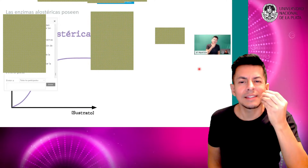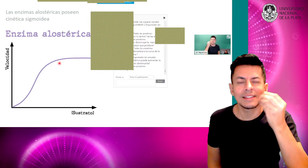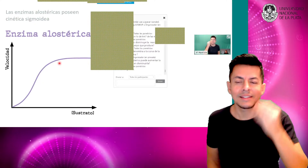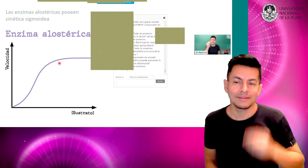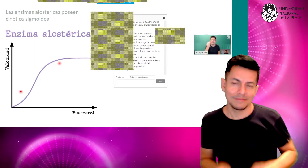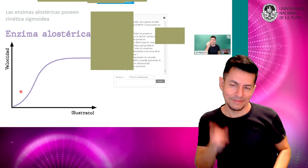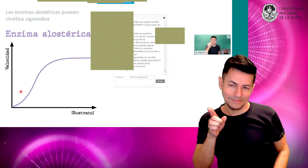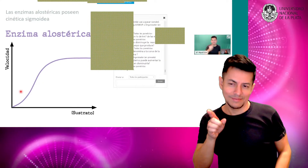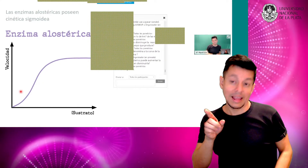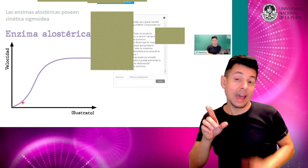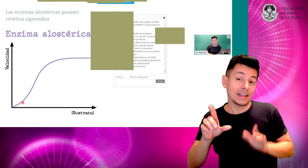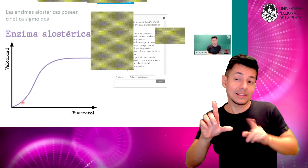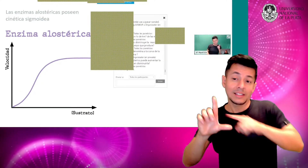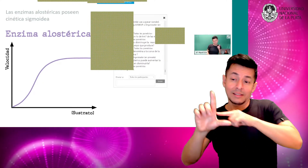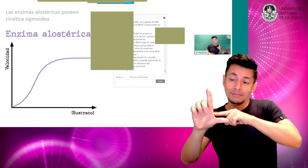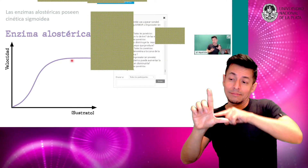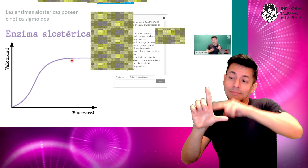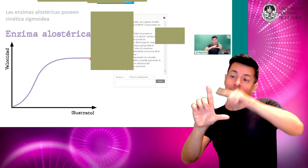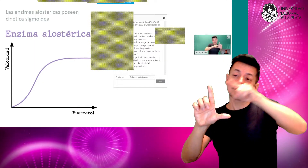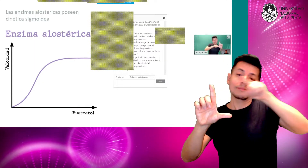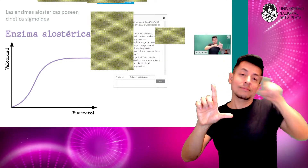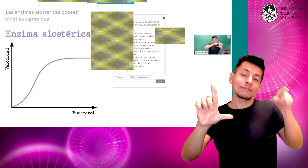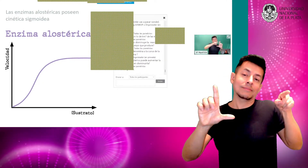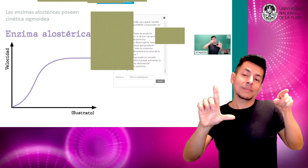sigmoideas son este tipo de gráficas.